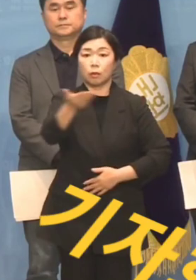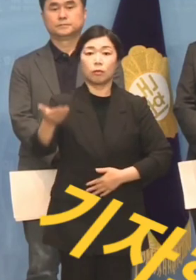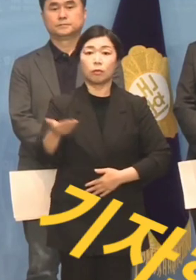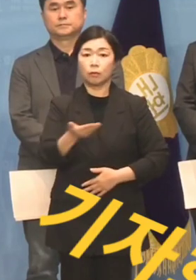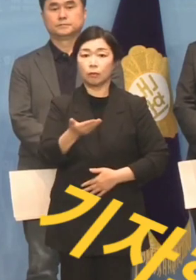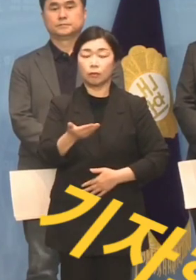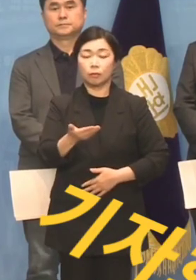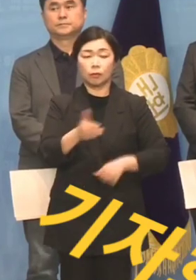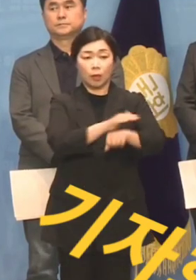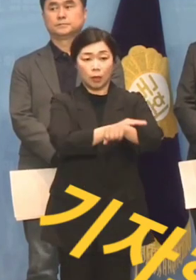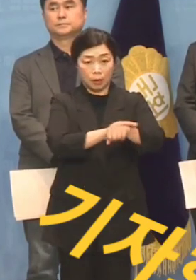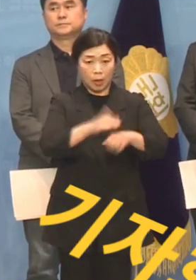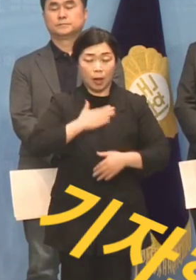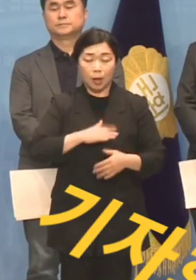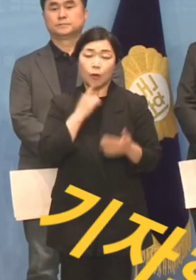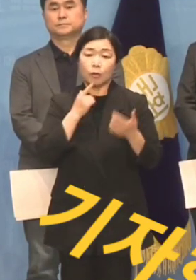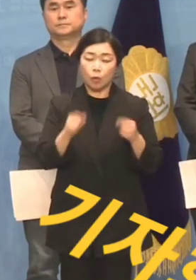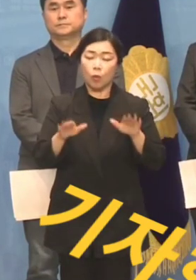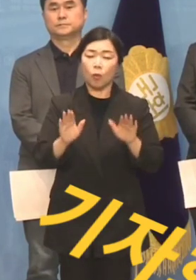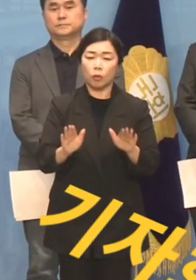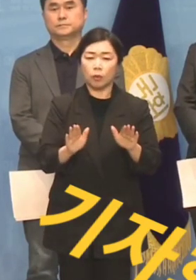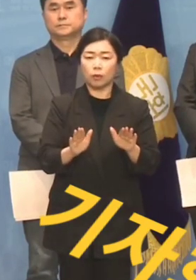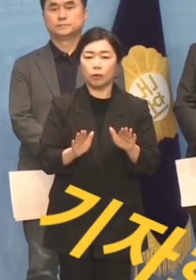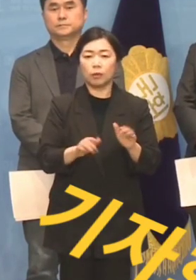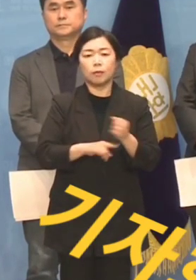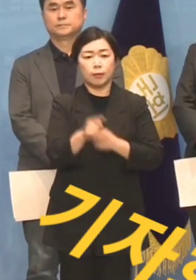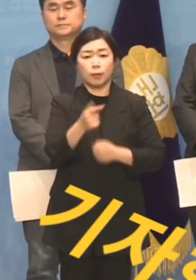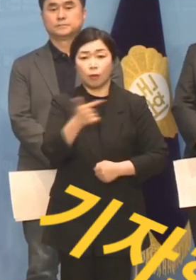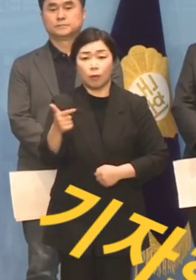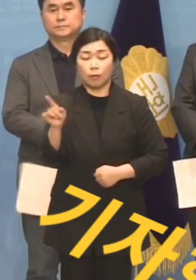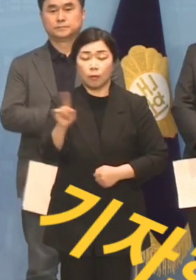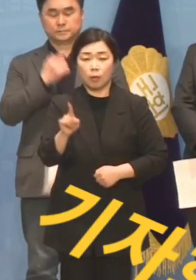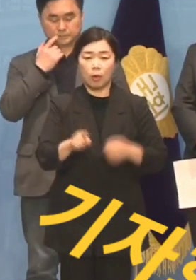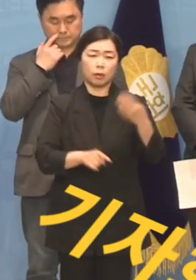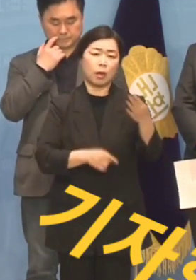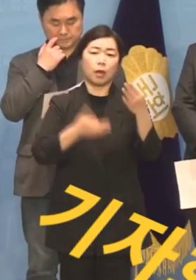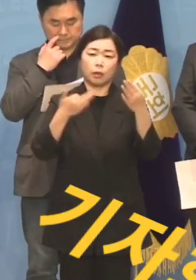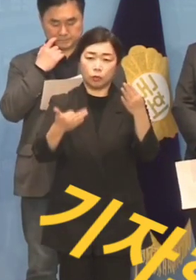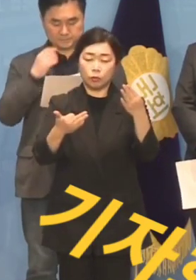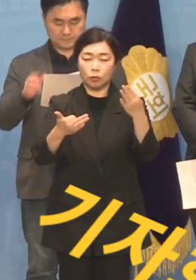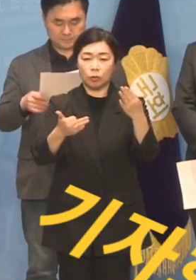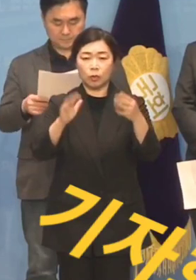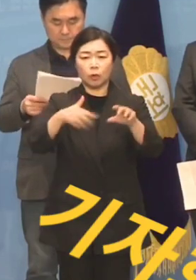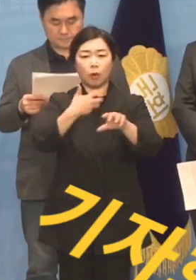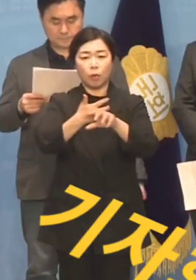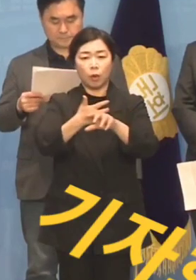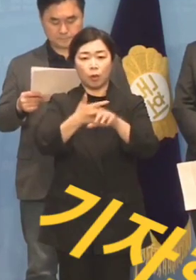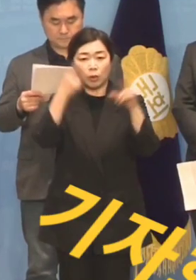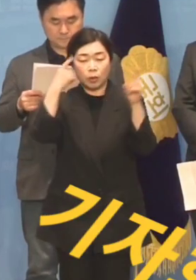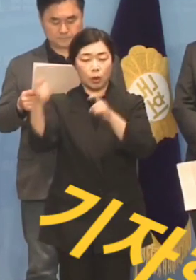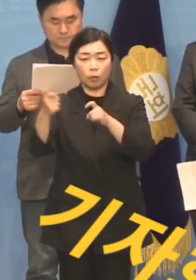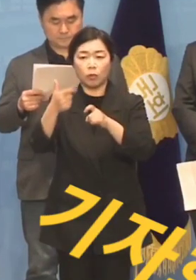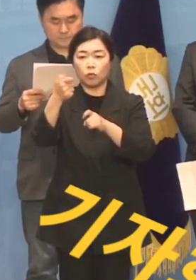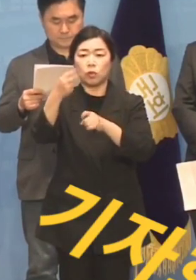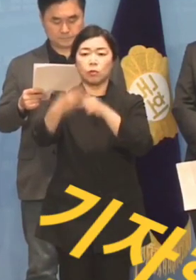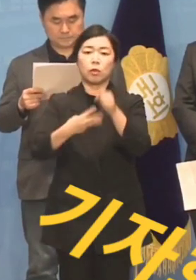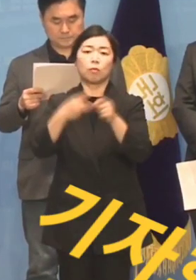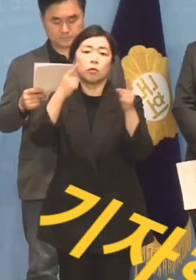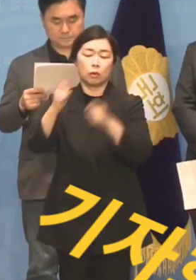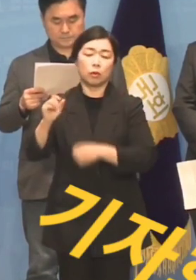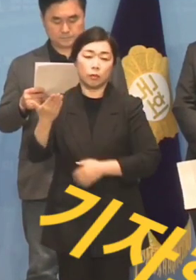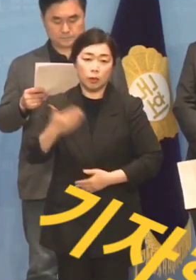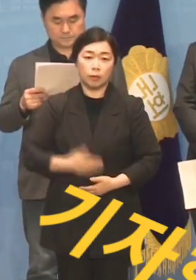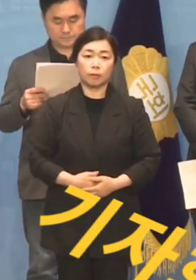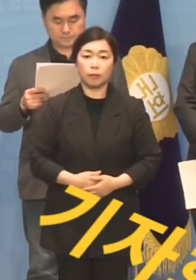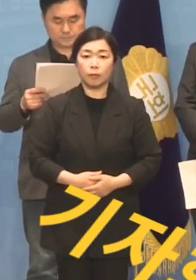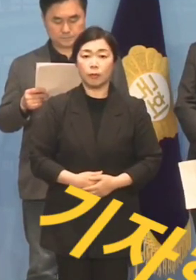여러분, 잘 아시는 것처럼 오늘은 뜻깊은 제63주년 4.19 혁명 기념일입니다. 여야 의원들이